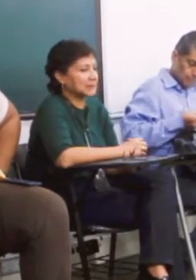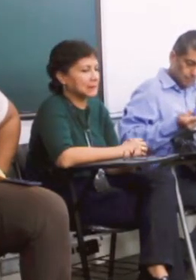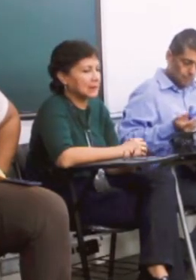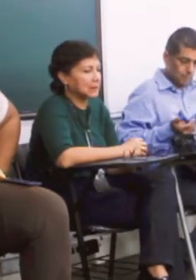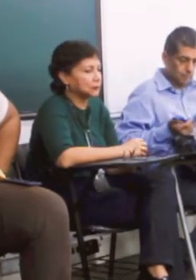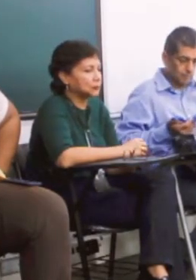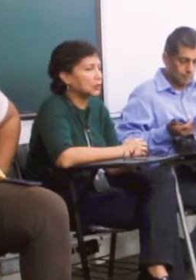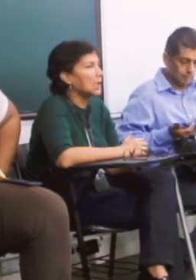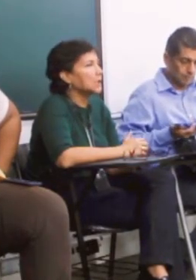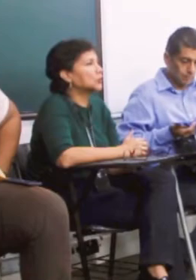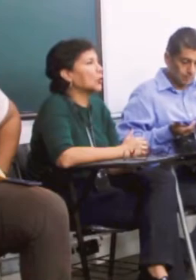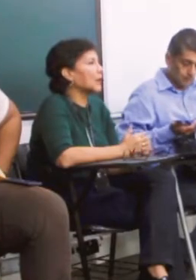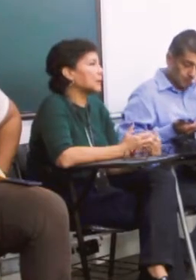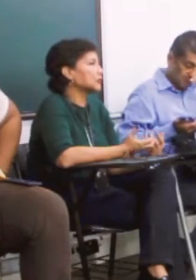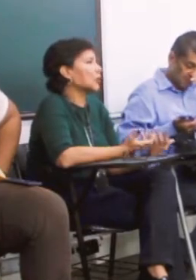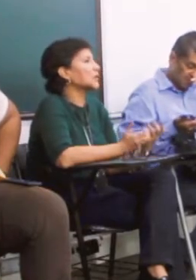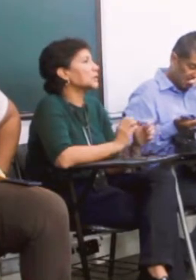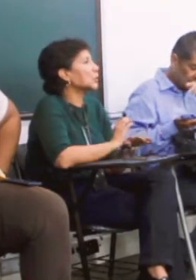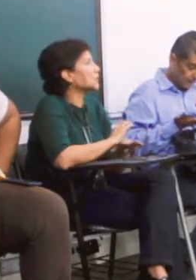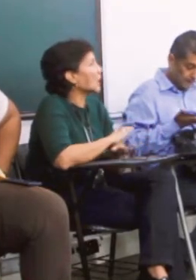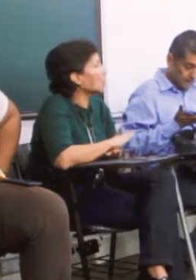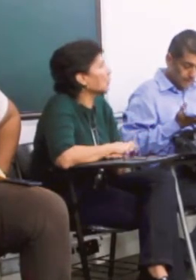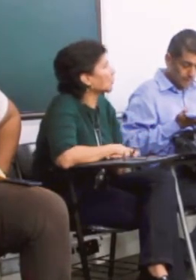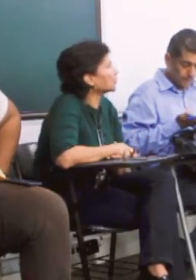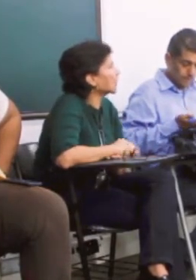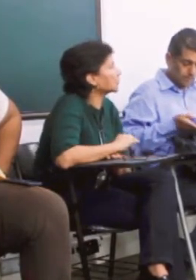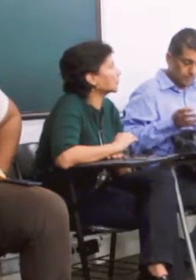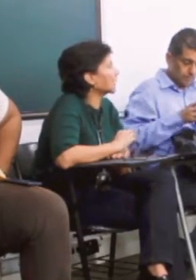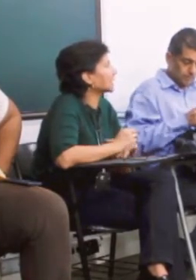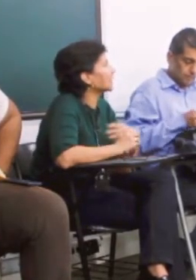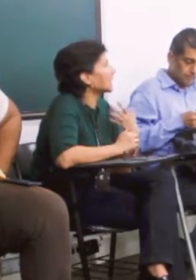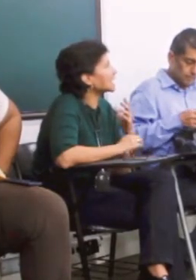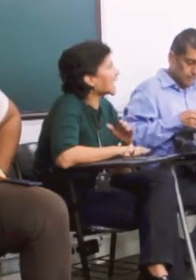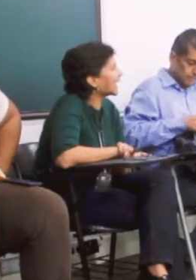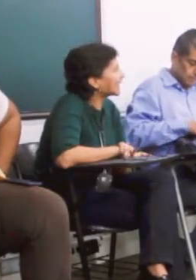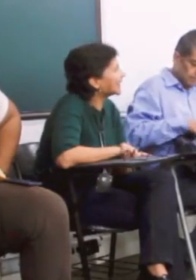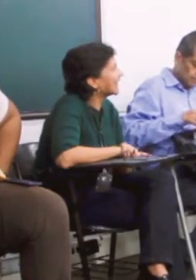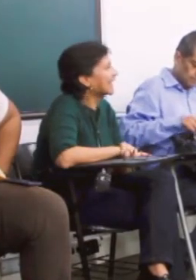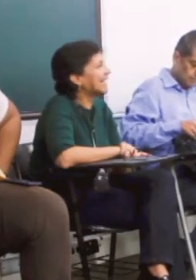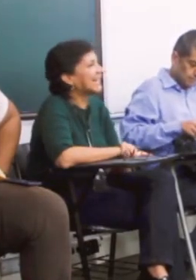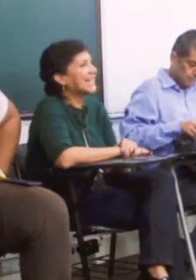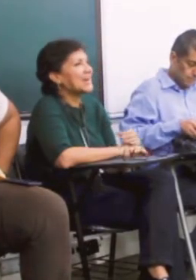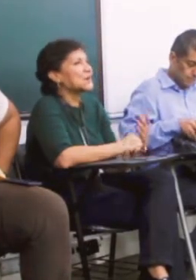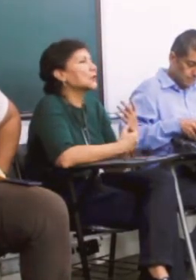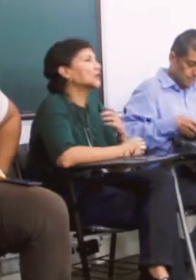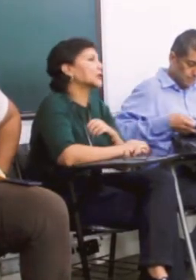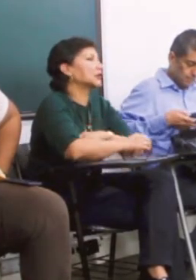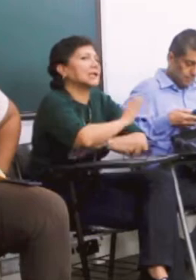necesitamos para trabajar. Tomamos como excusa un concepto que atraviesa